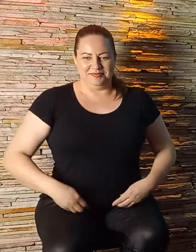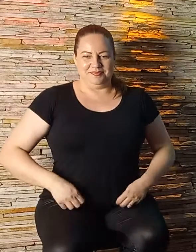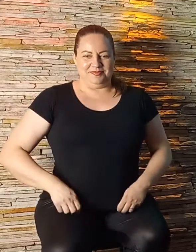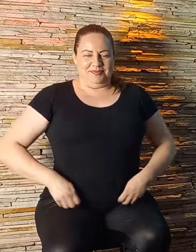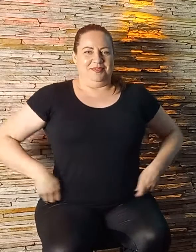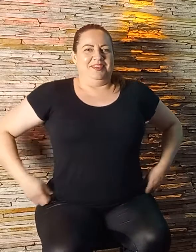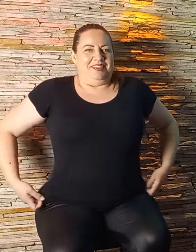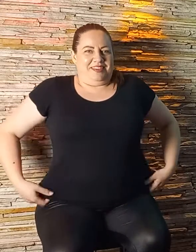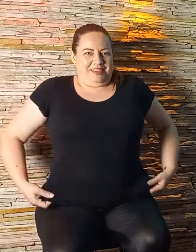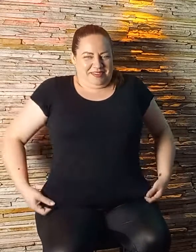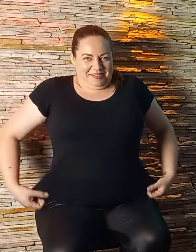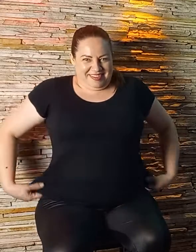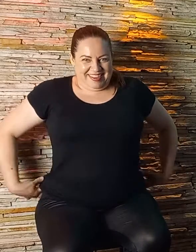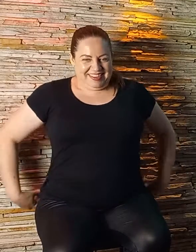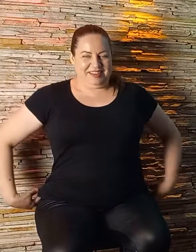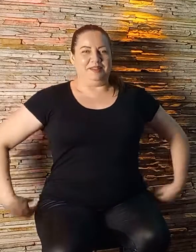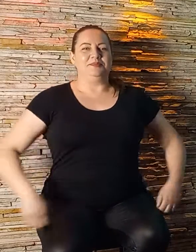Oi Pam